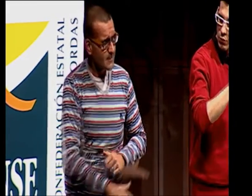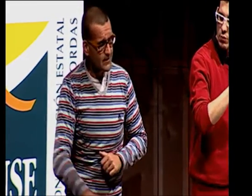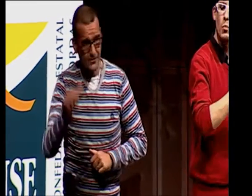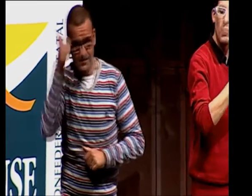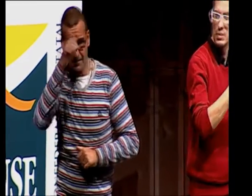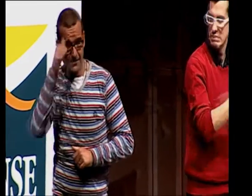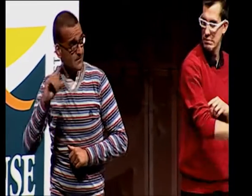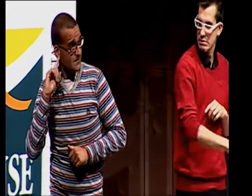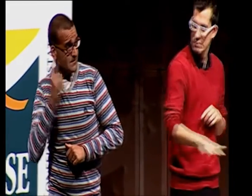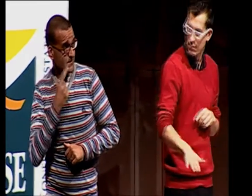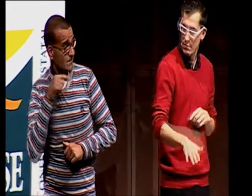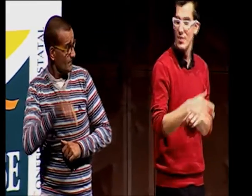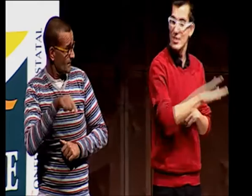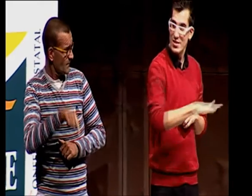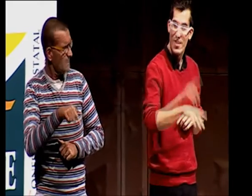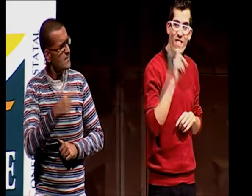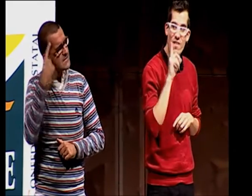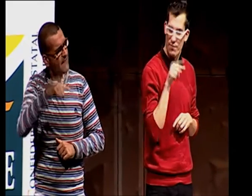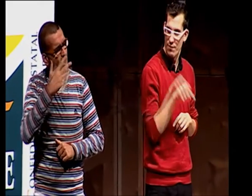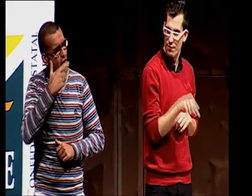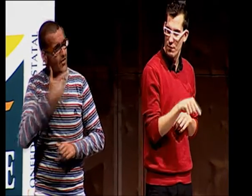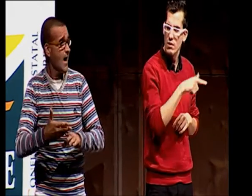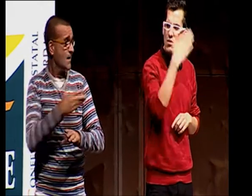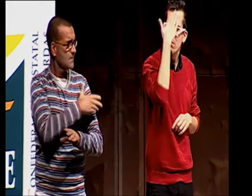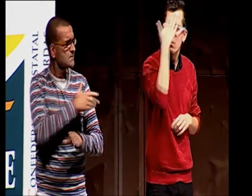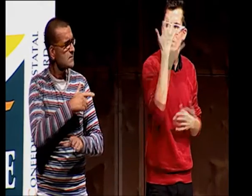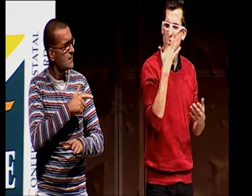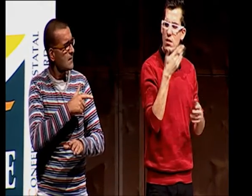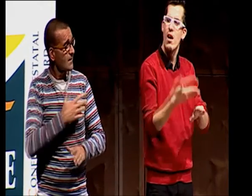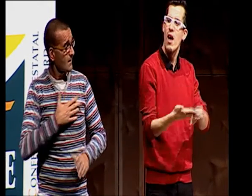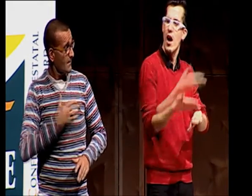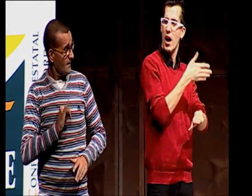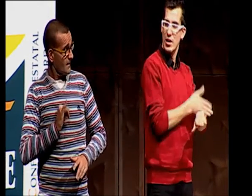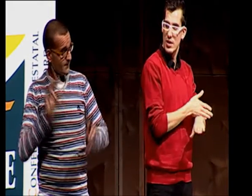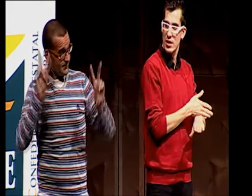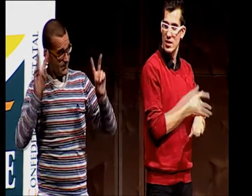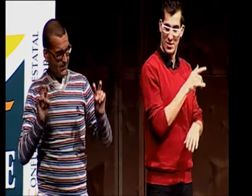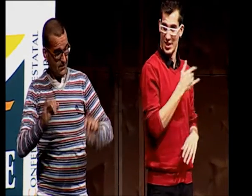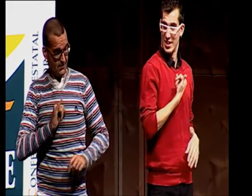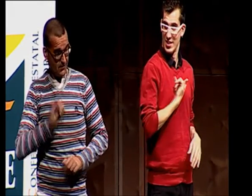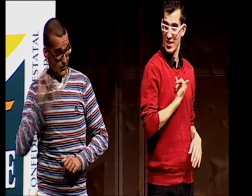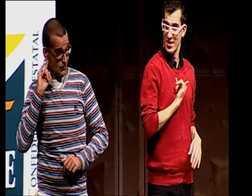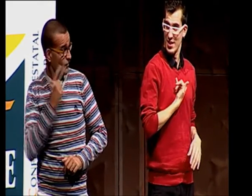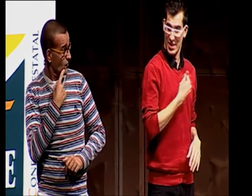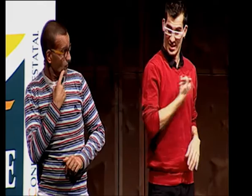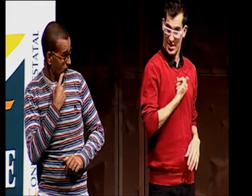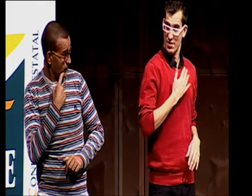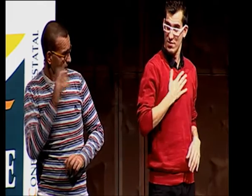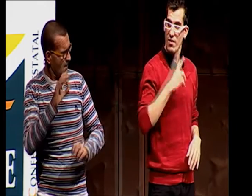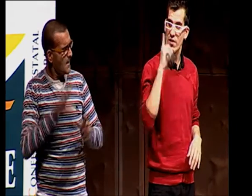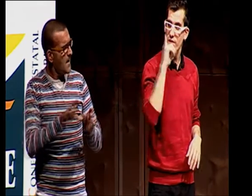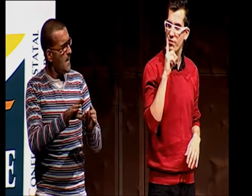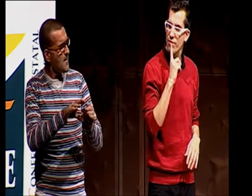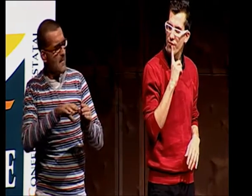de niñas y de niños sordos si un poco si antes conocían ese tema de